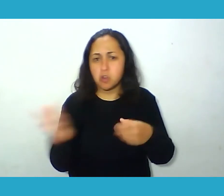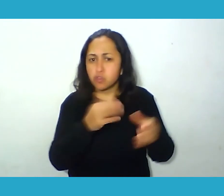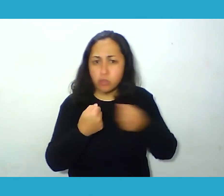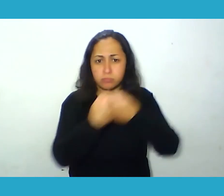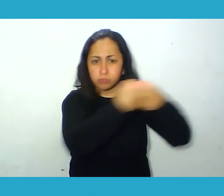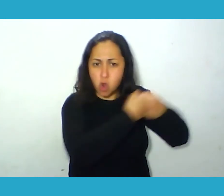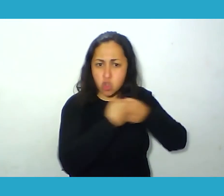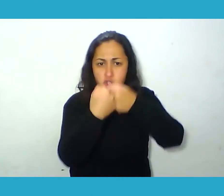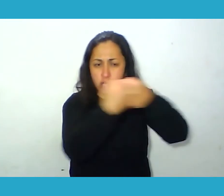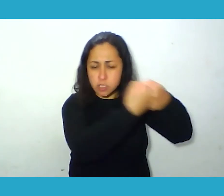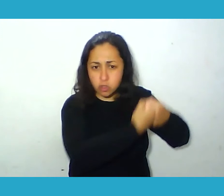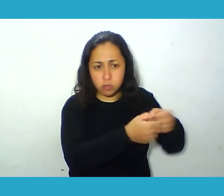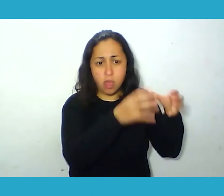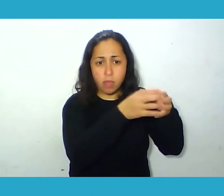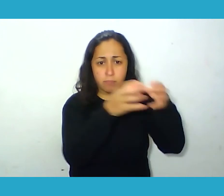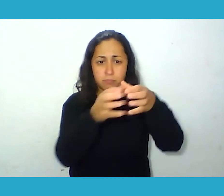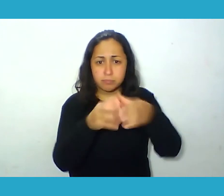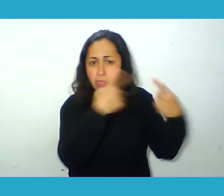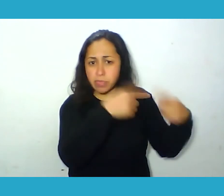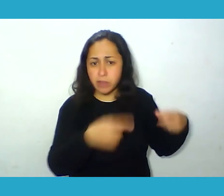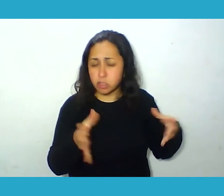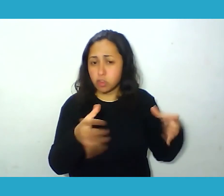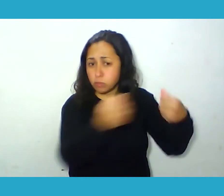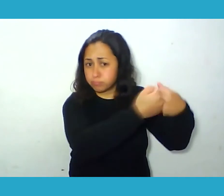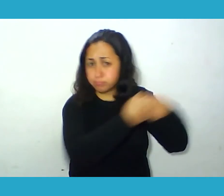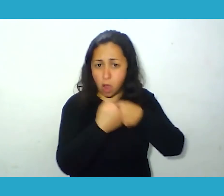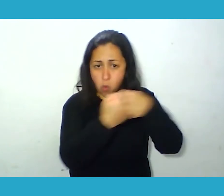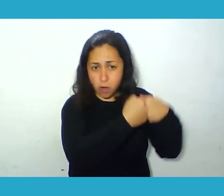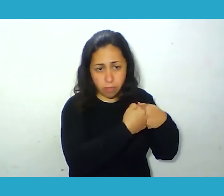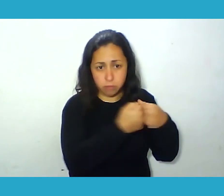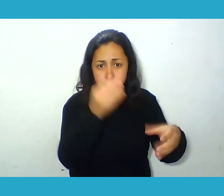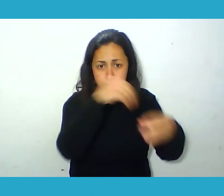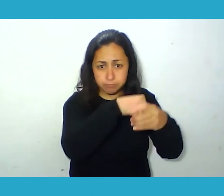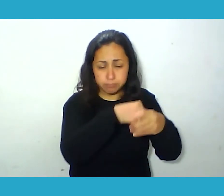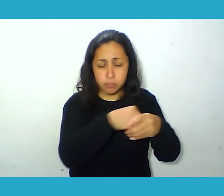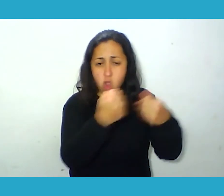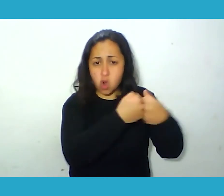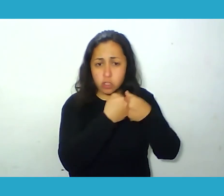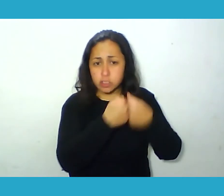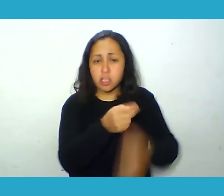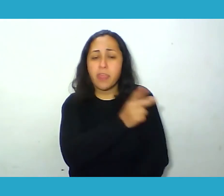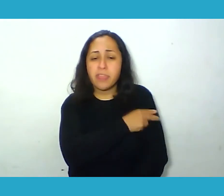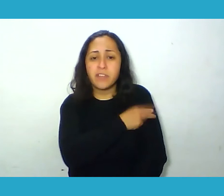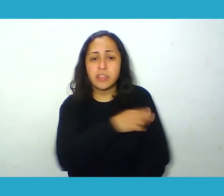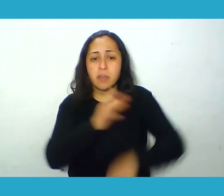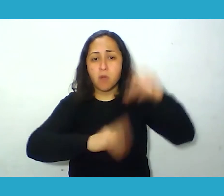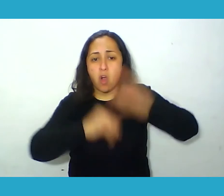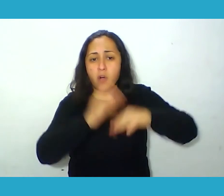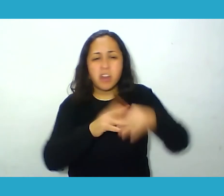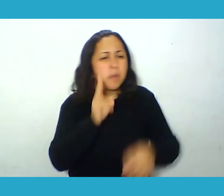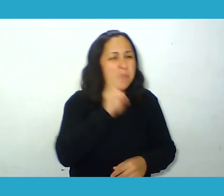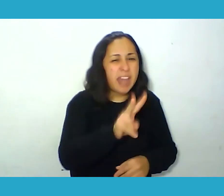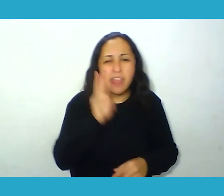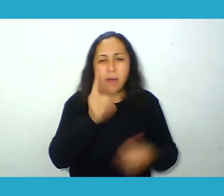político de diferentes fuerzas que la integran. Este consenso es para defender una obra sin